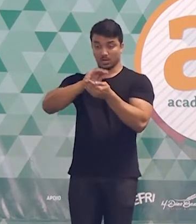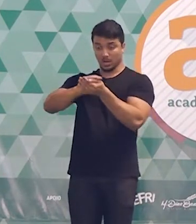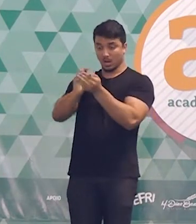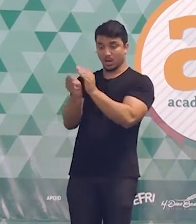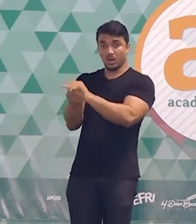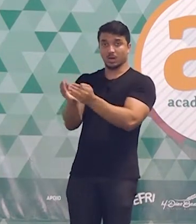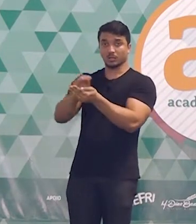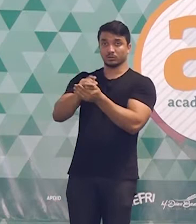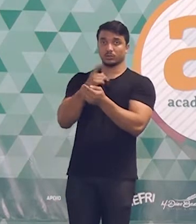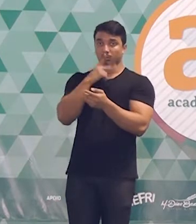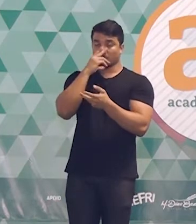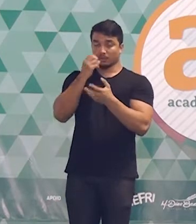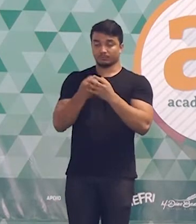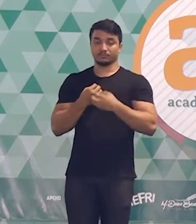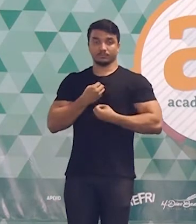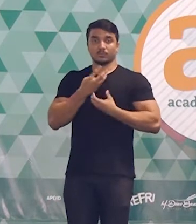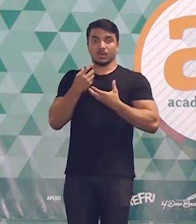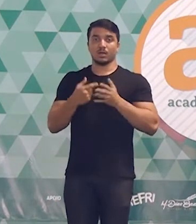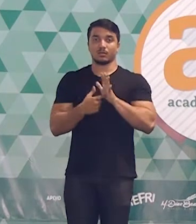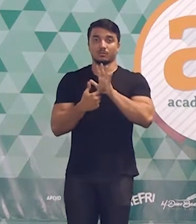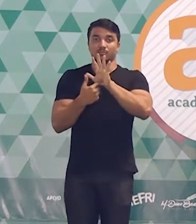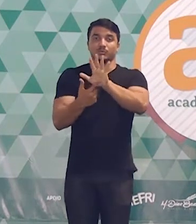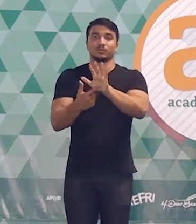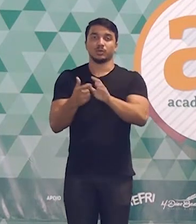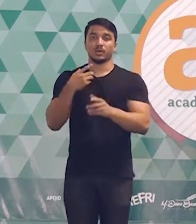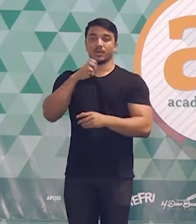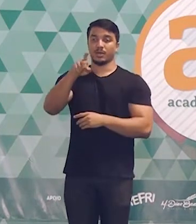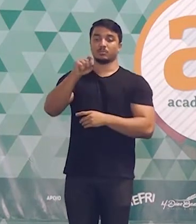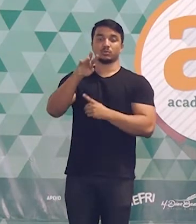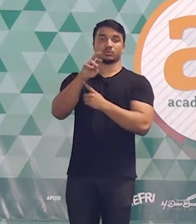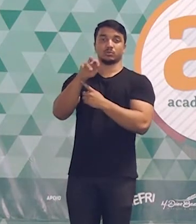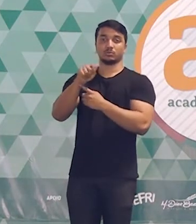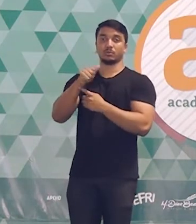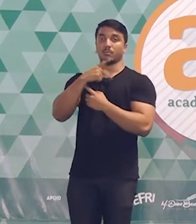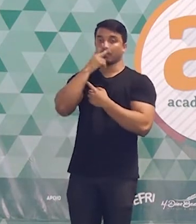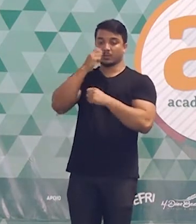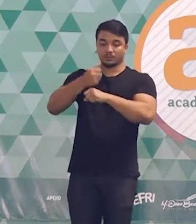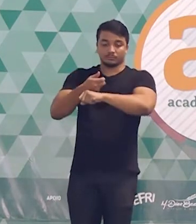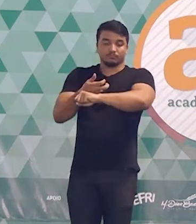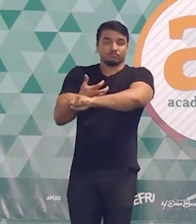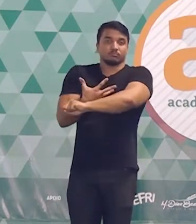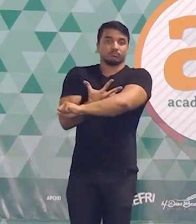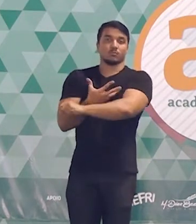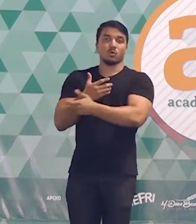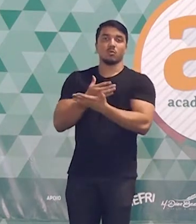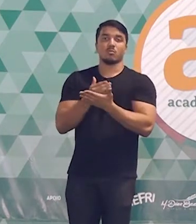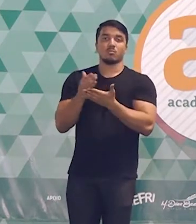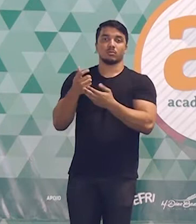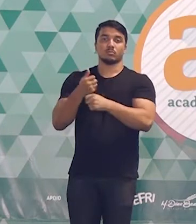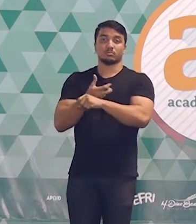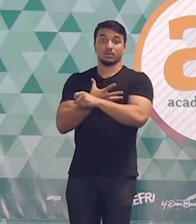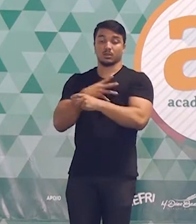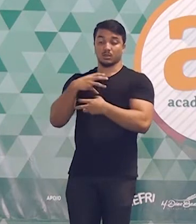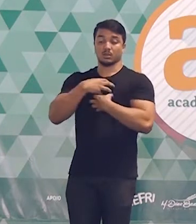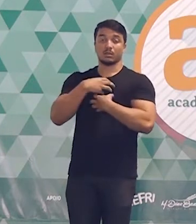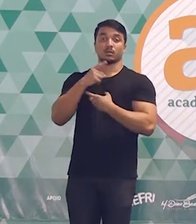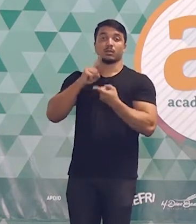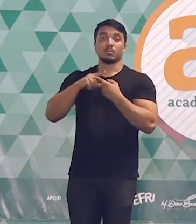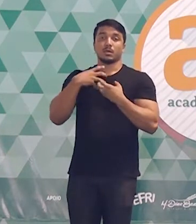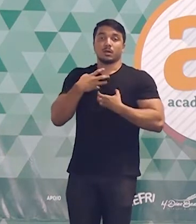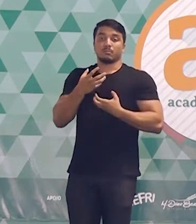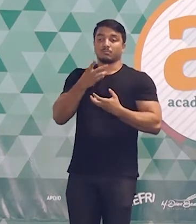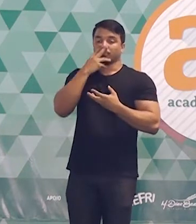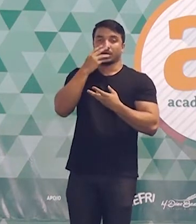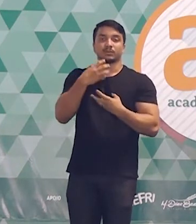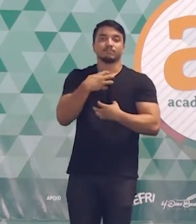é expressionista é um artista mais emocional e quer passar